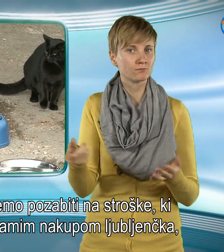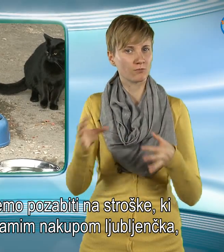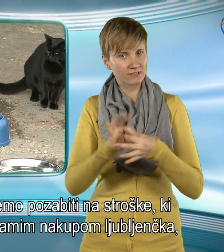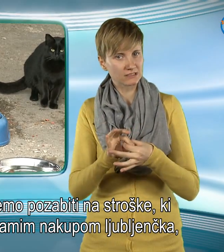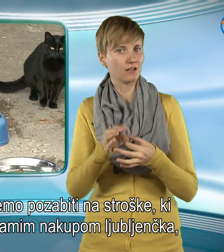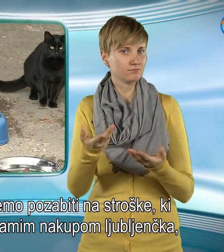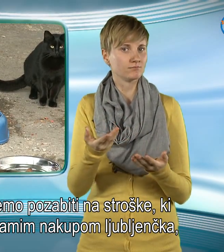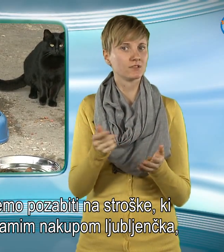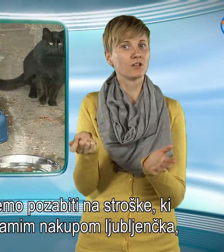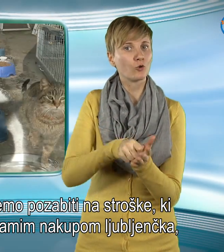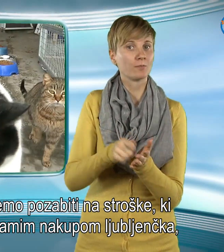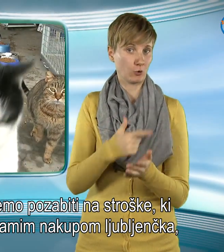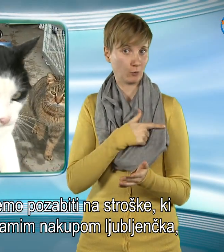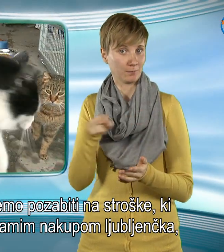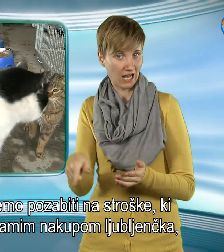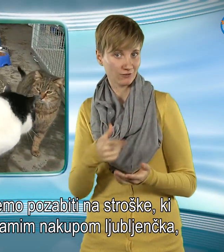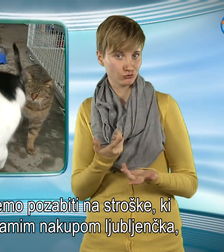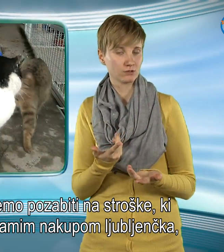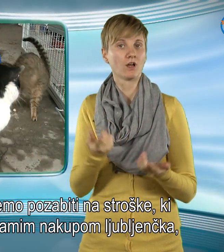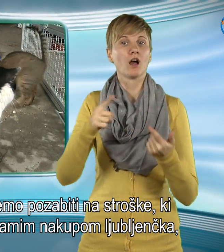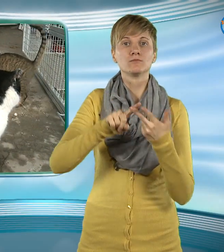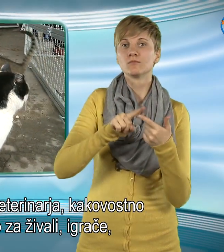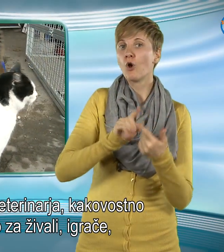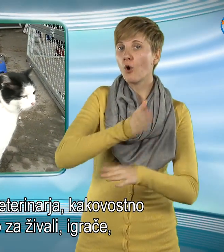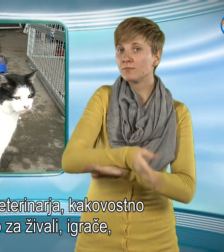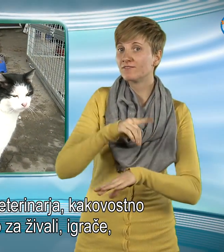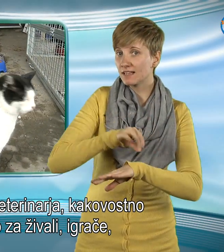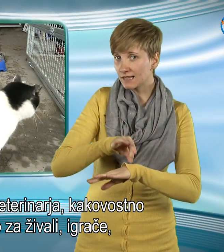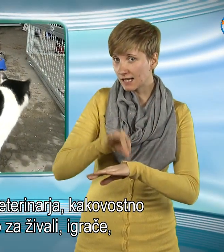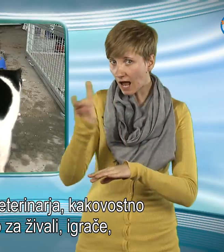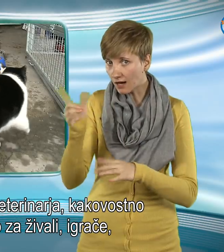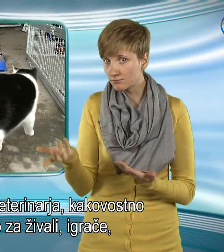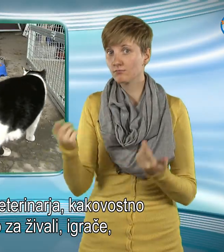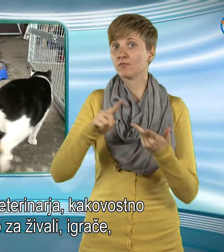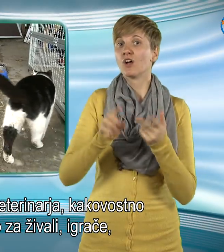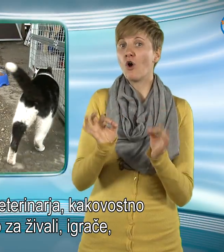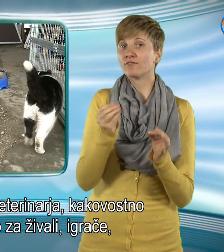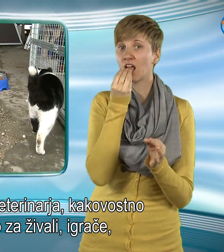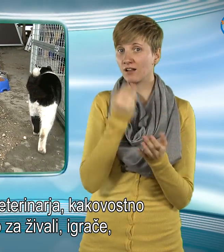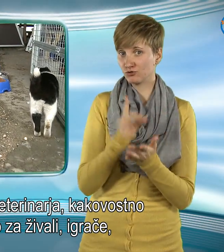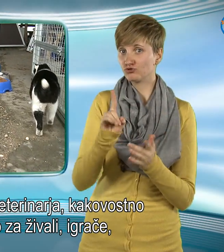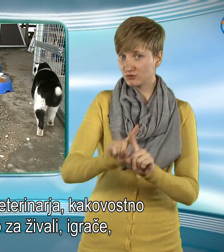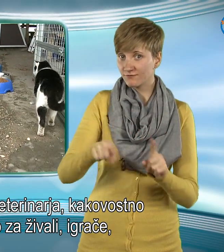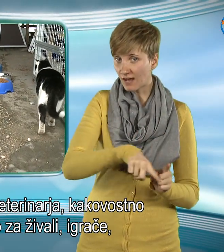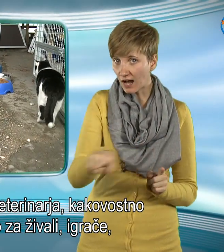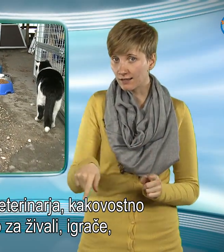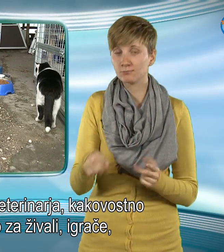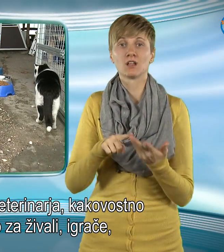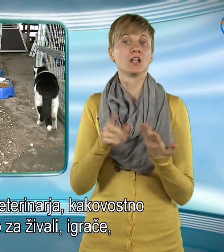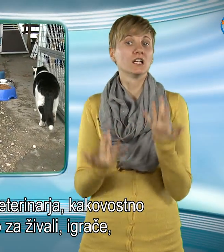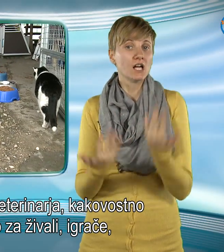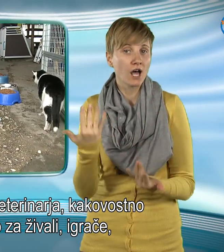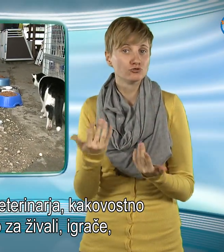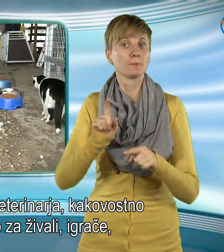so povezani s samim nakupom ljubljenčka, obiskom veterinarja, kakovostno hrano za živali,